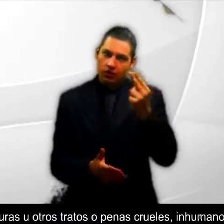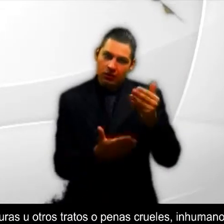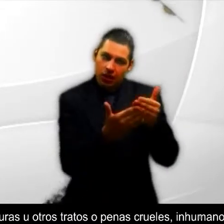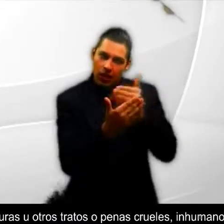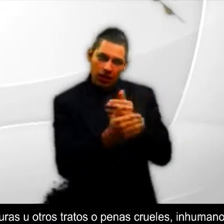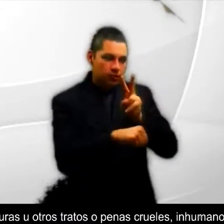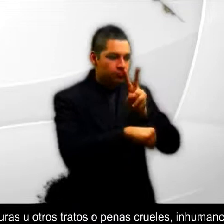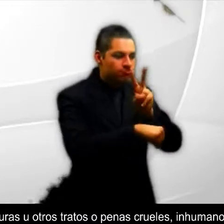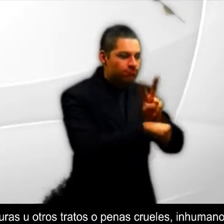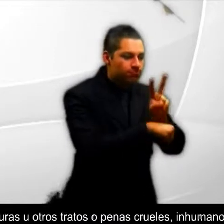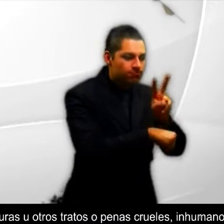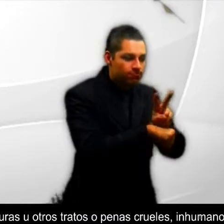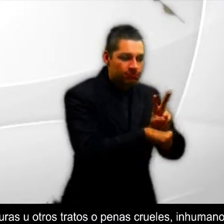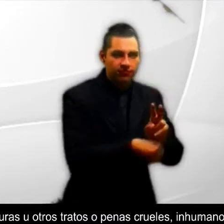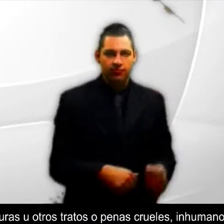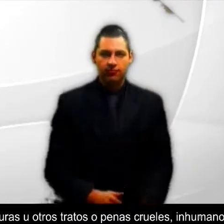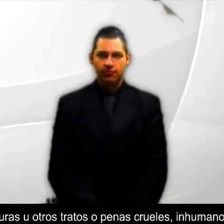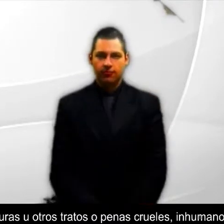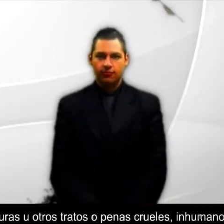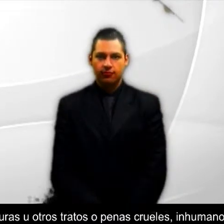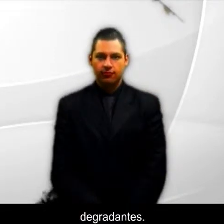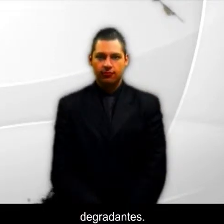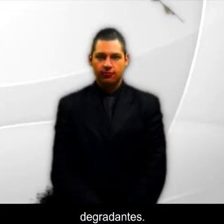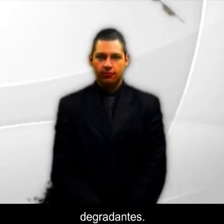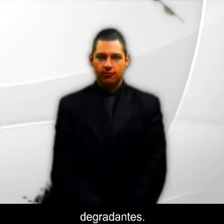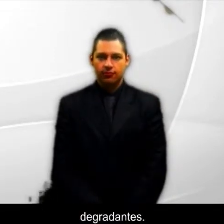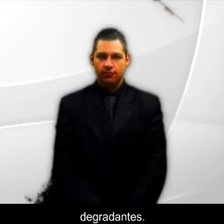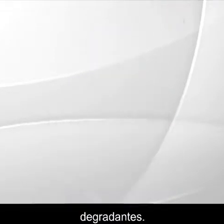otros tratos o penas crueles, inhumanos o degradantes.